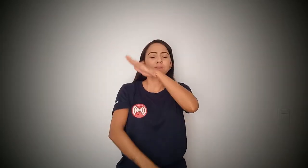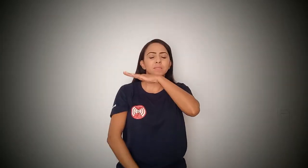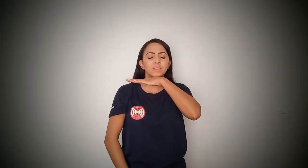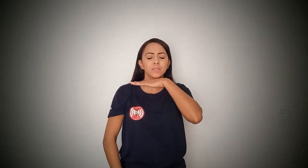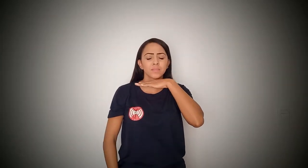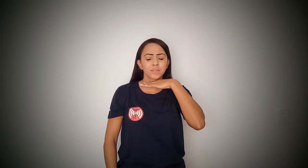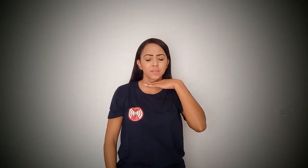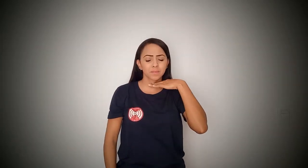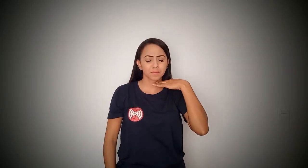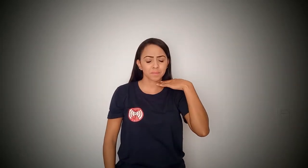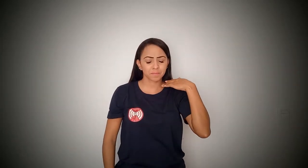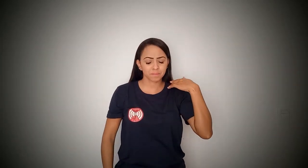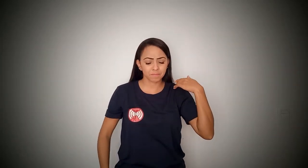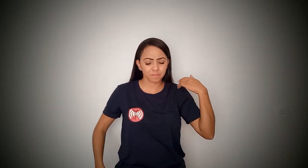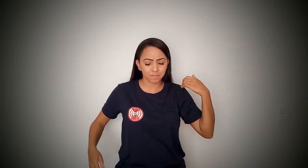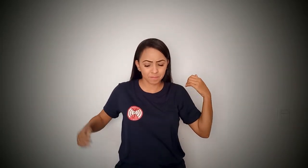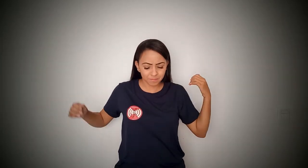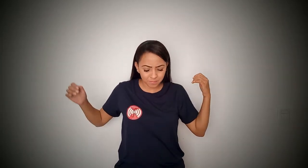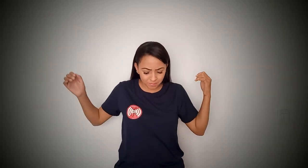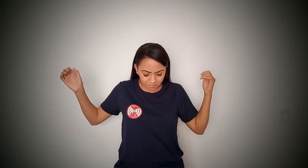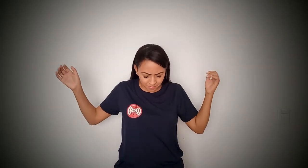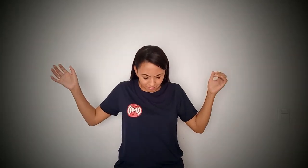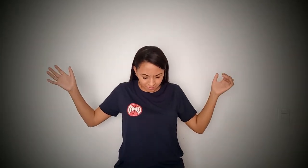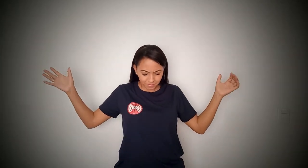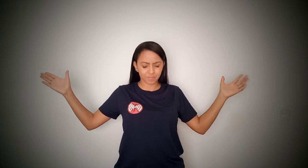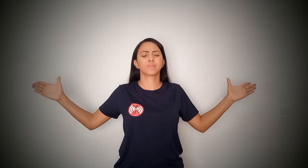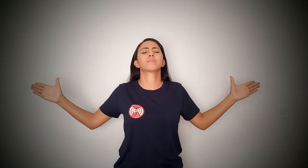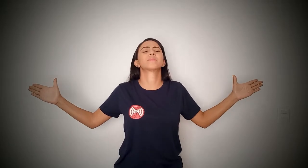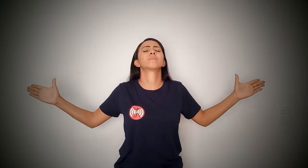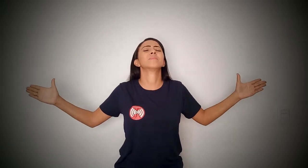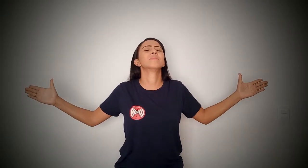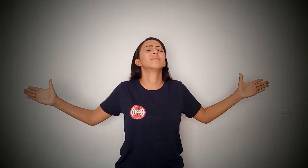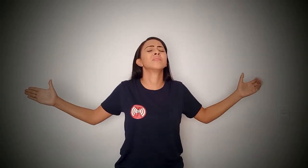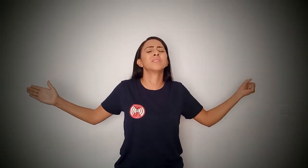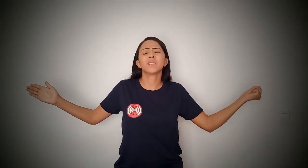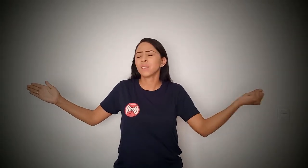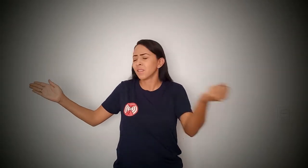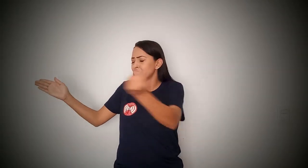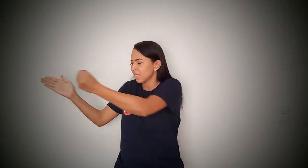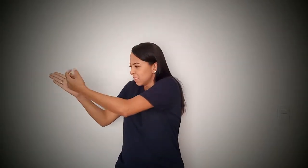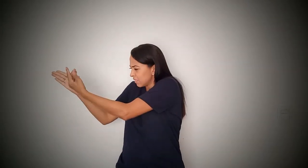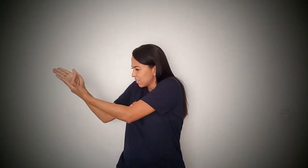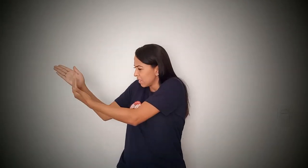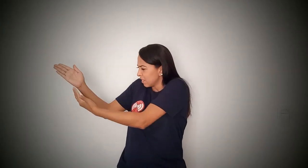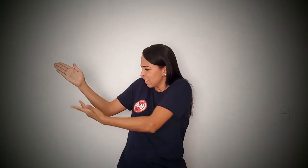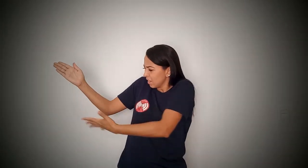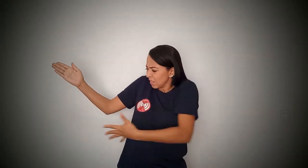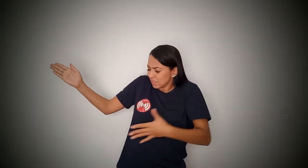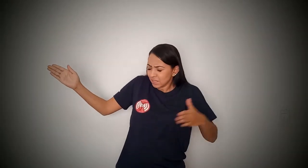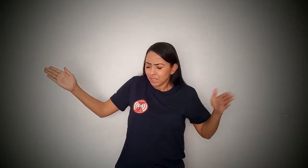Salvador. Seu corpo lá na cruz, seu sangue